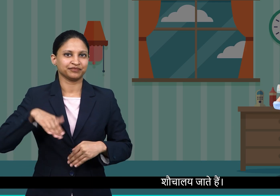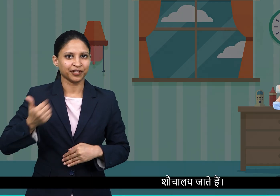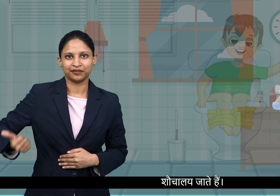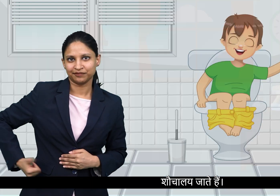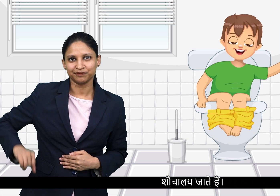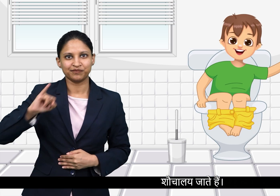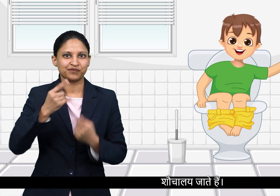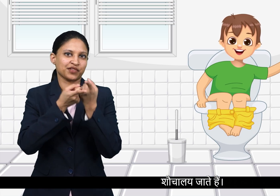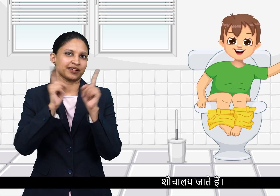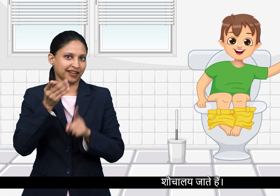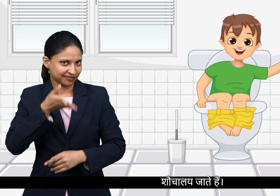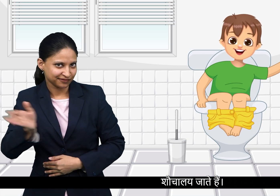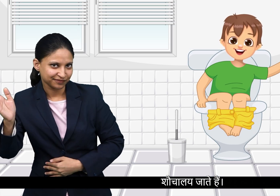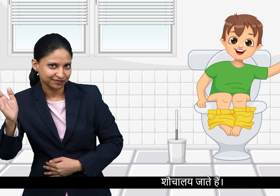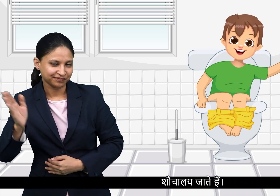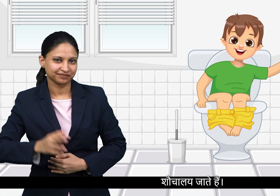शौचालय जाते हैं।